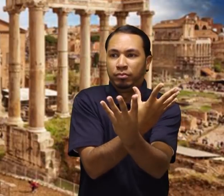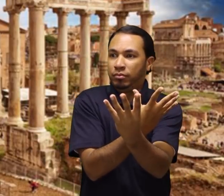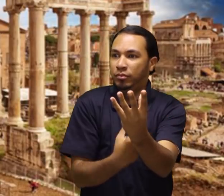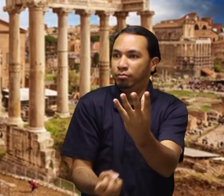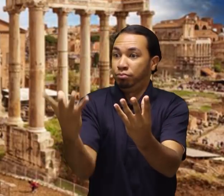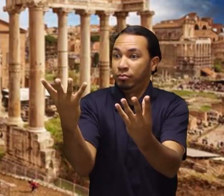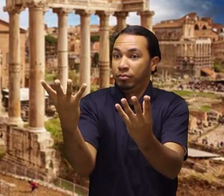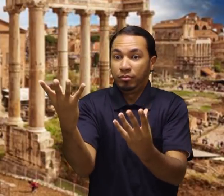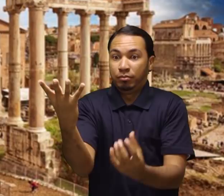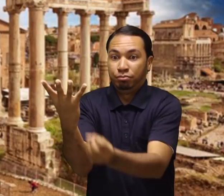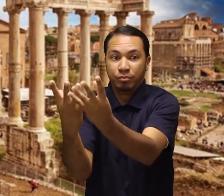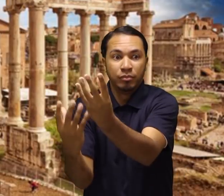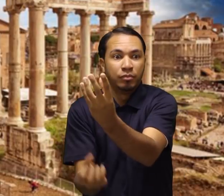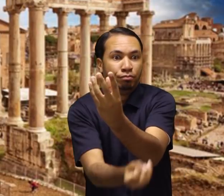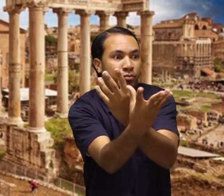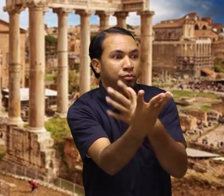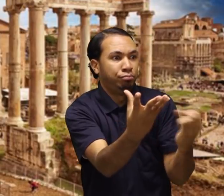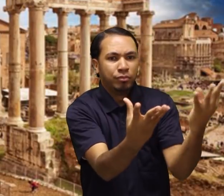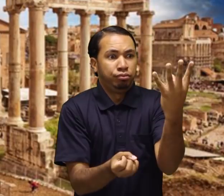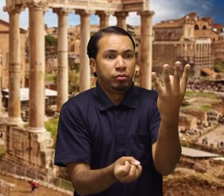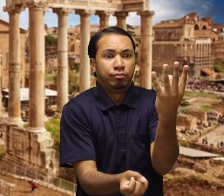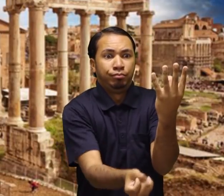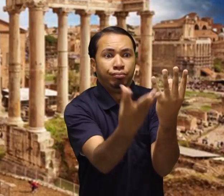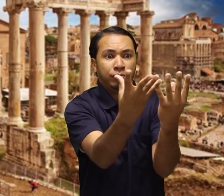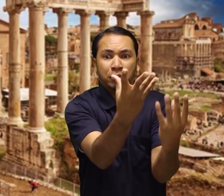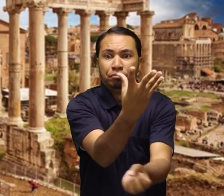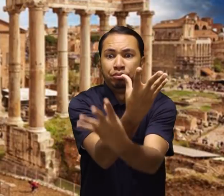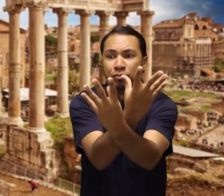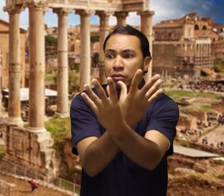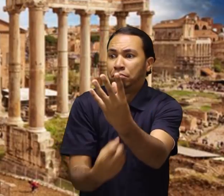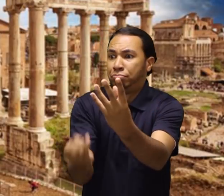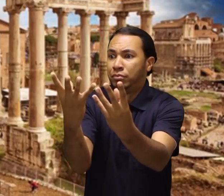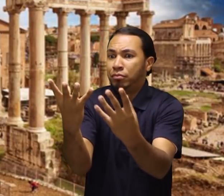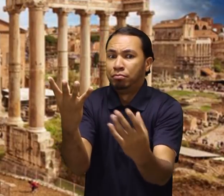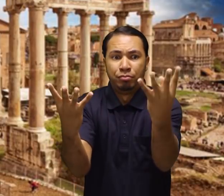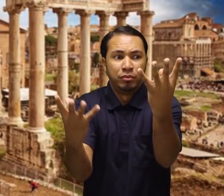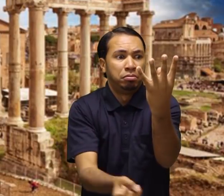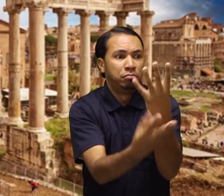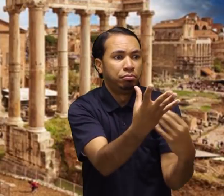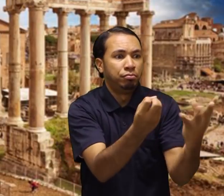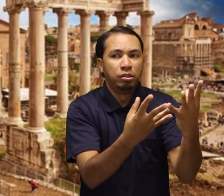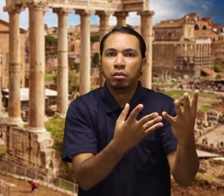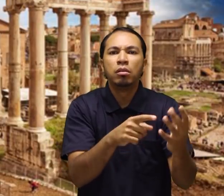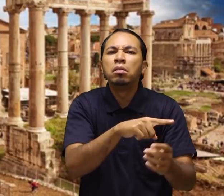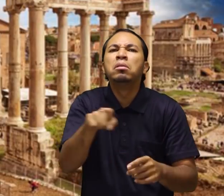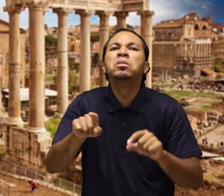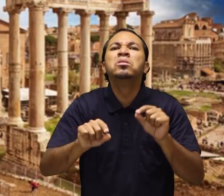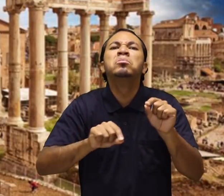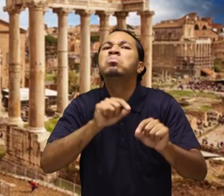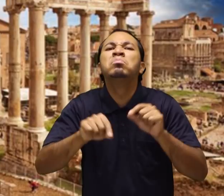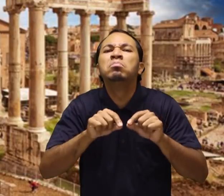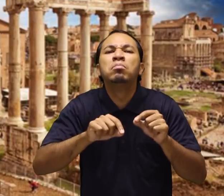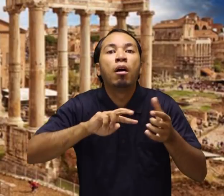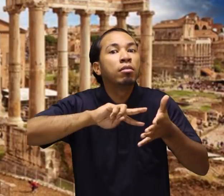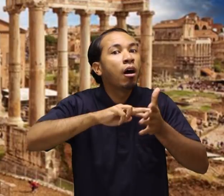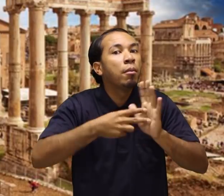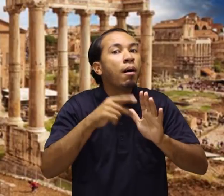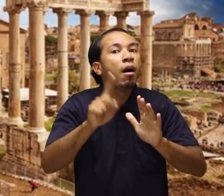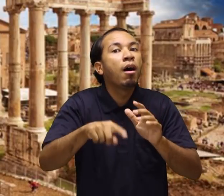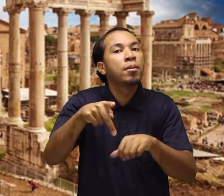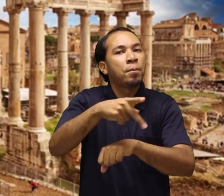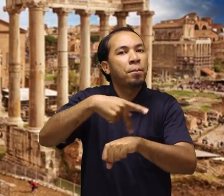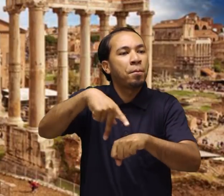Após esse longo período, começou a surgir diversos países. Em vários lugares, os países